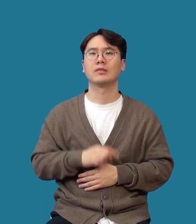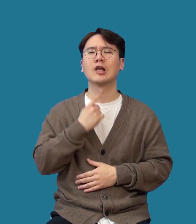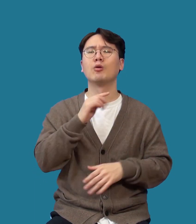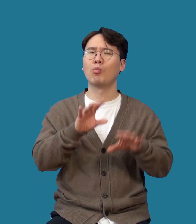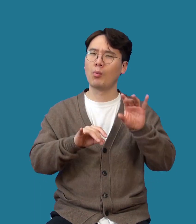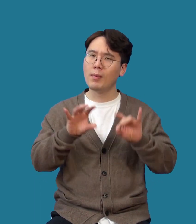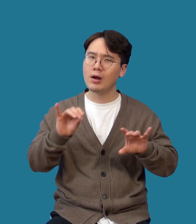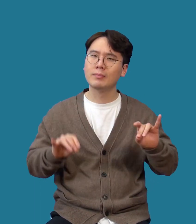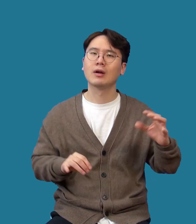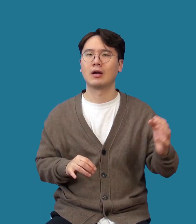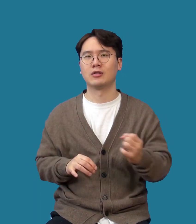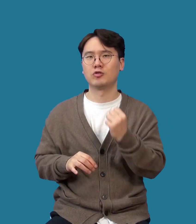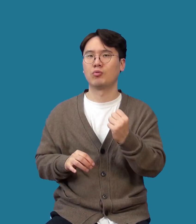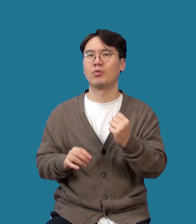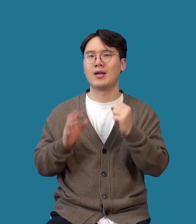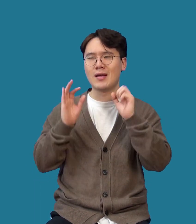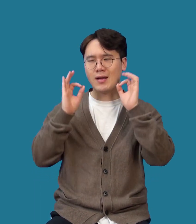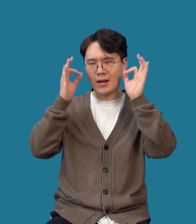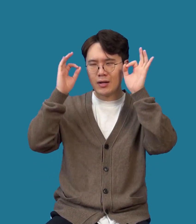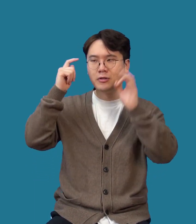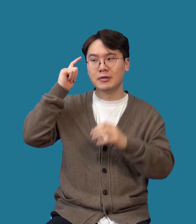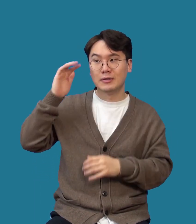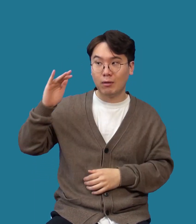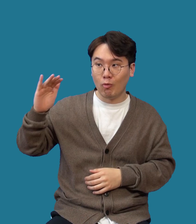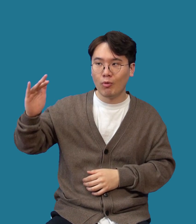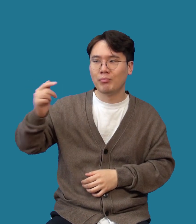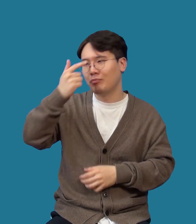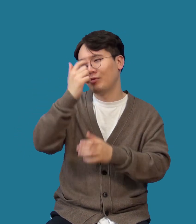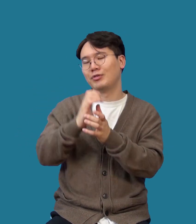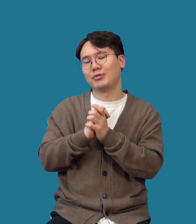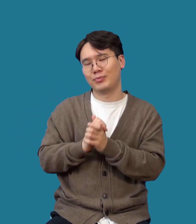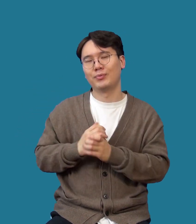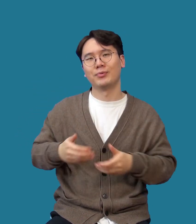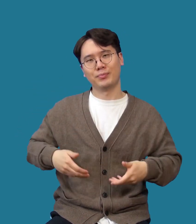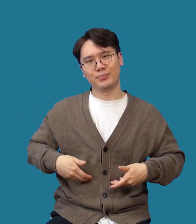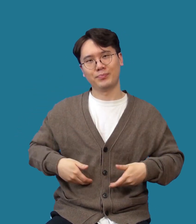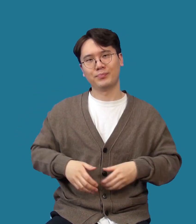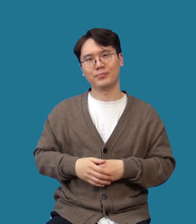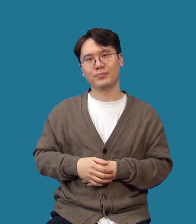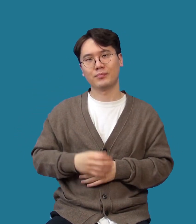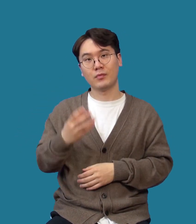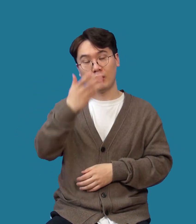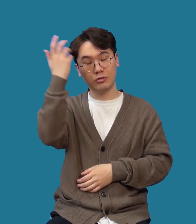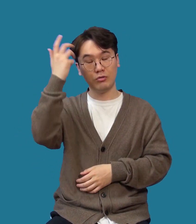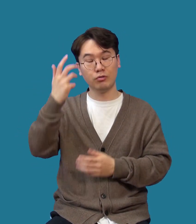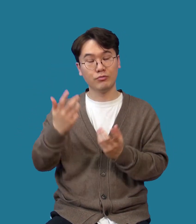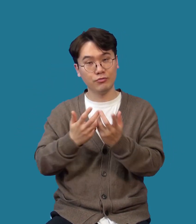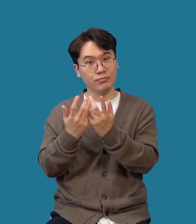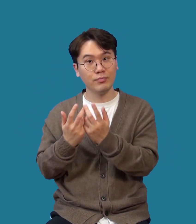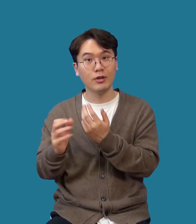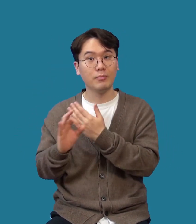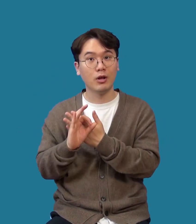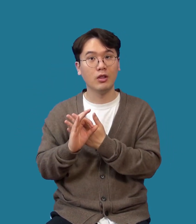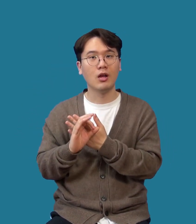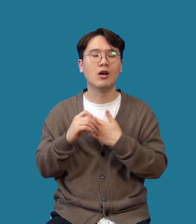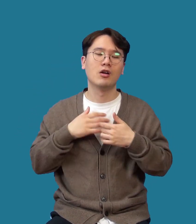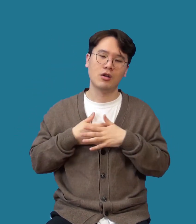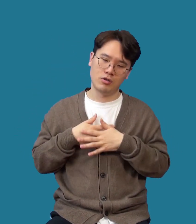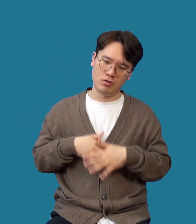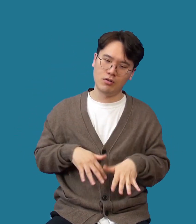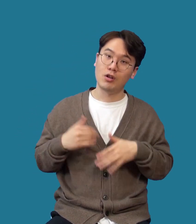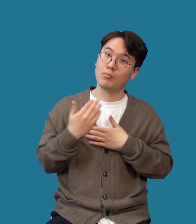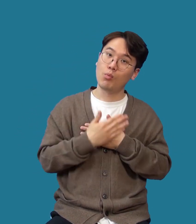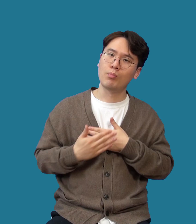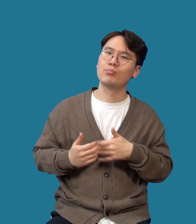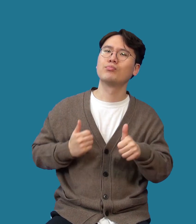목마름을 가지고 우리가 간절히 사모하면서 기도해야 되겠습니다. 성령 충만하면 이 연약한 육신을 이길 수